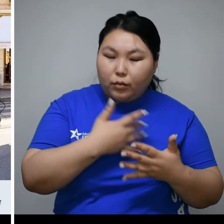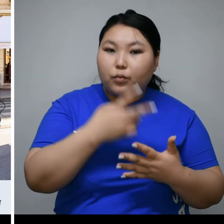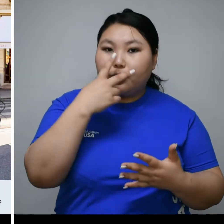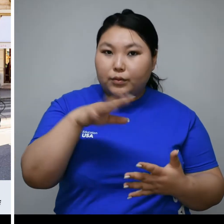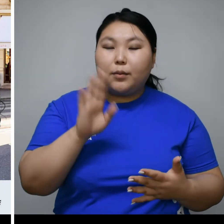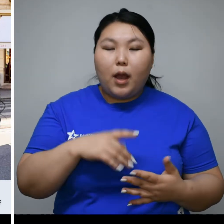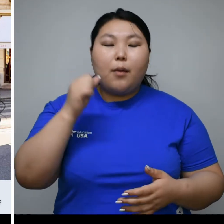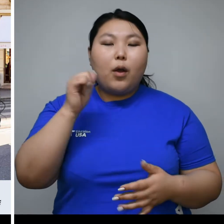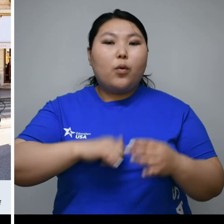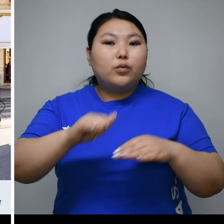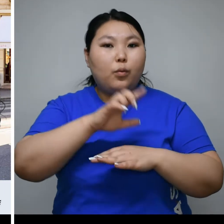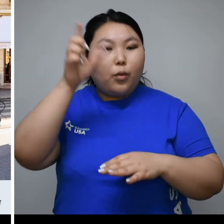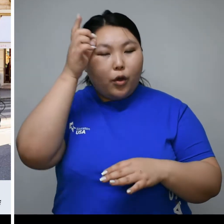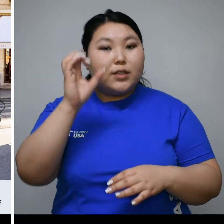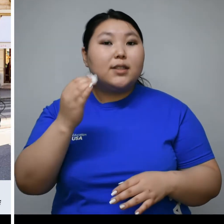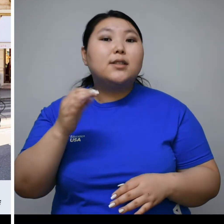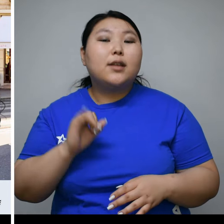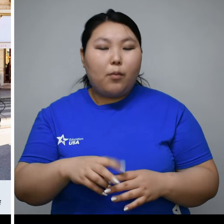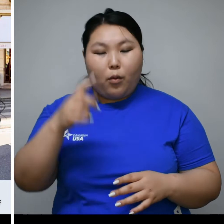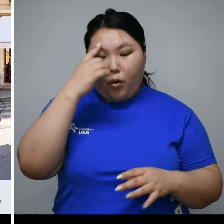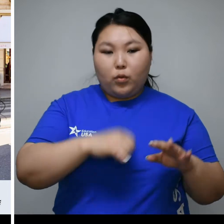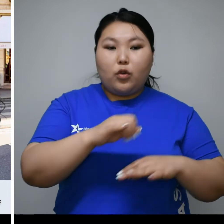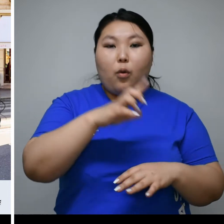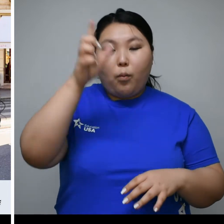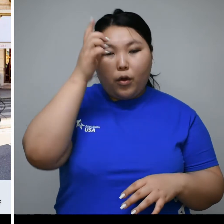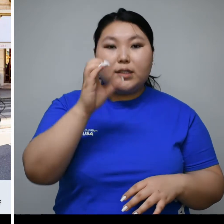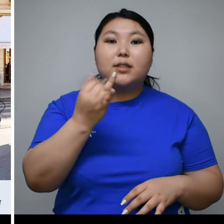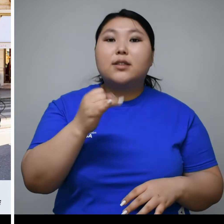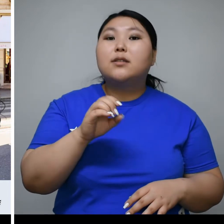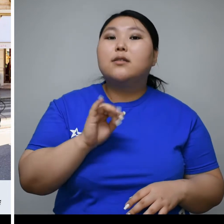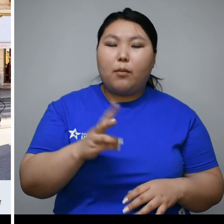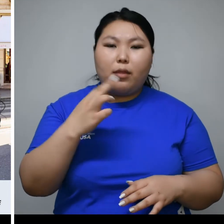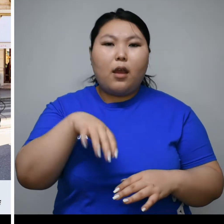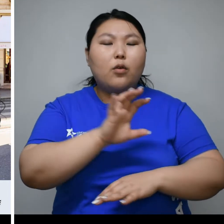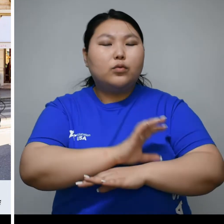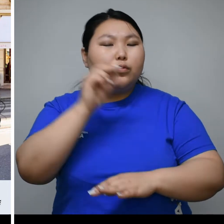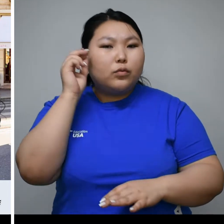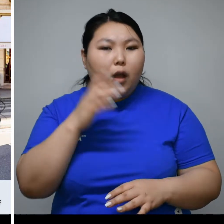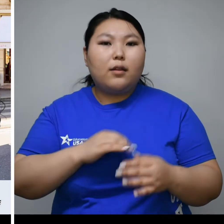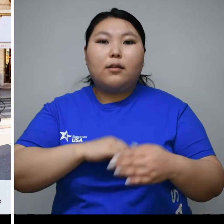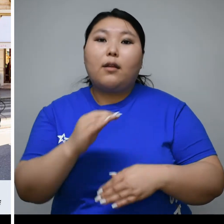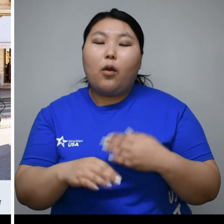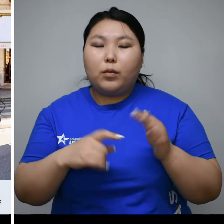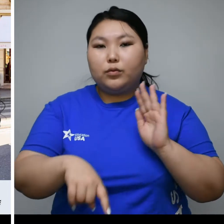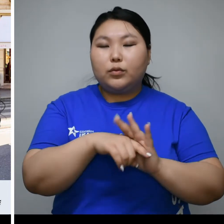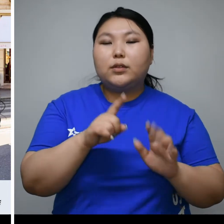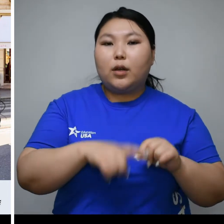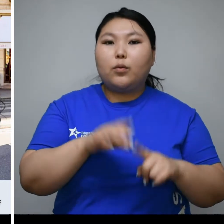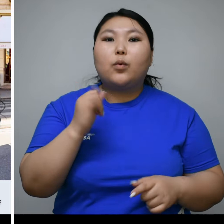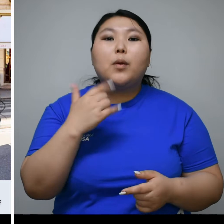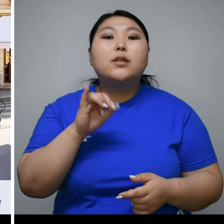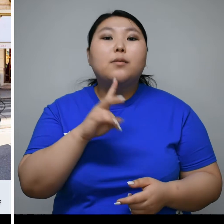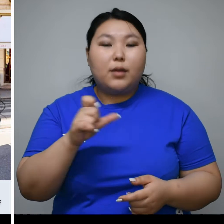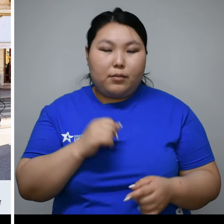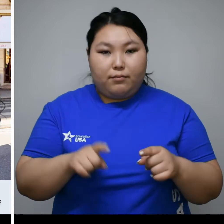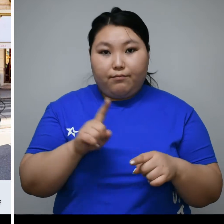тэгэхээр Америк улсын боловсролын систем, Монгол улсын боловсролын систем, ялангуяа дээд боловсролын систем харьцуулахад ер нь давуу болон гол талууд юу байсан